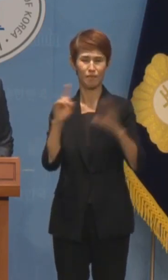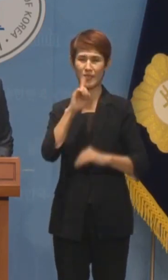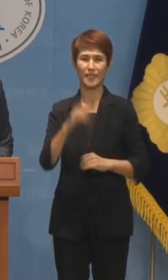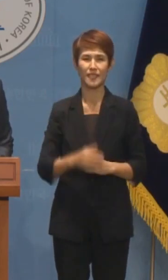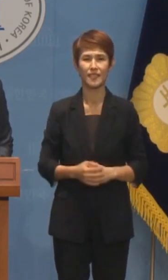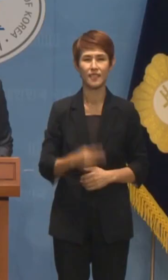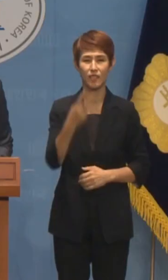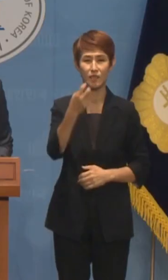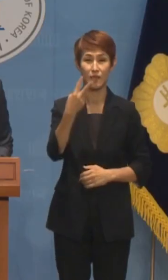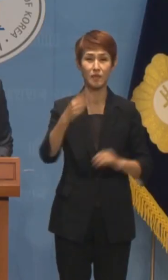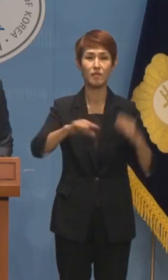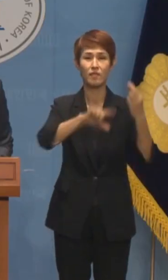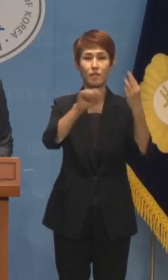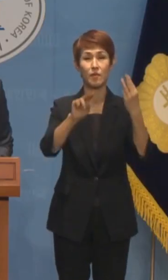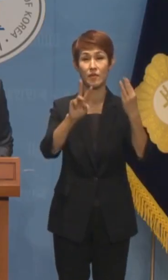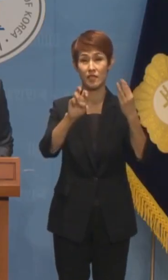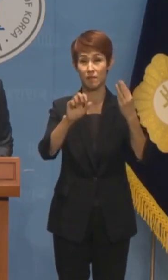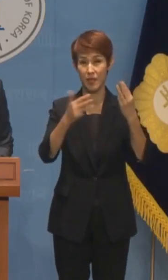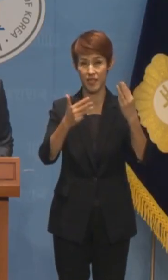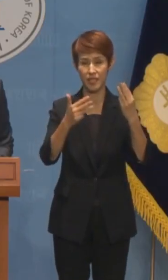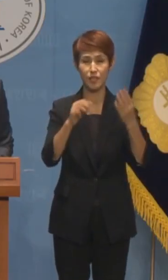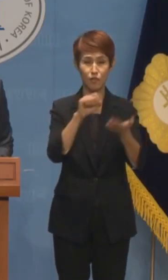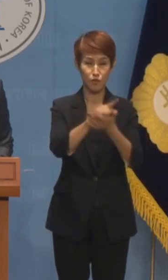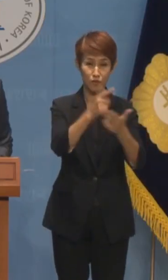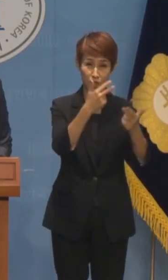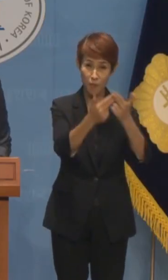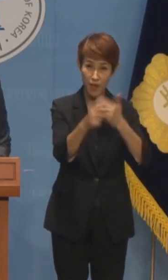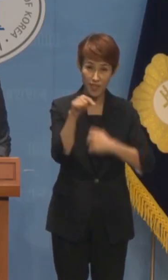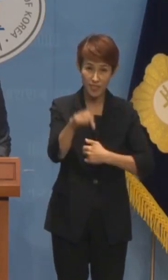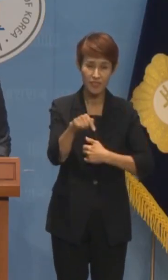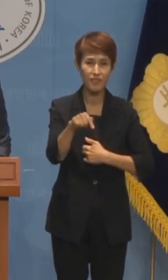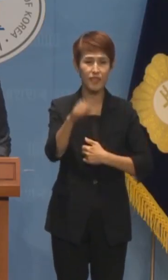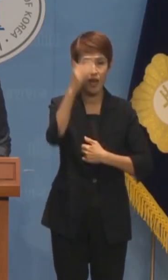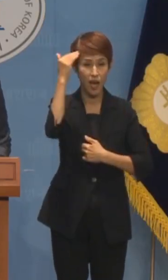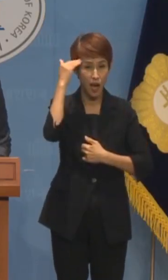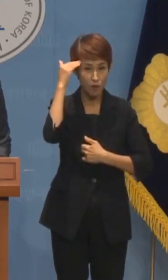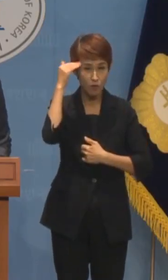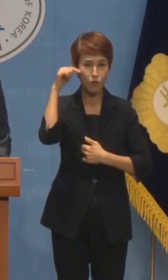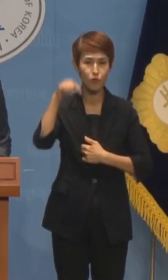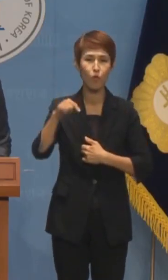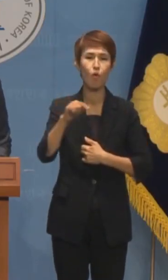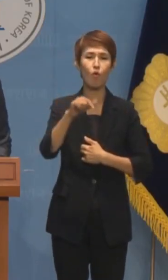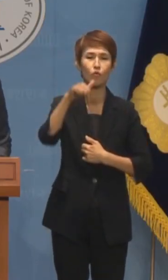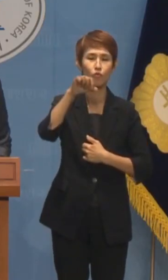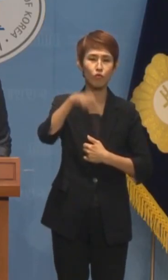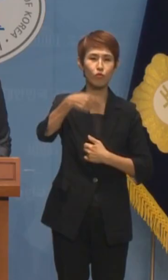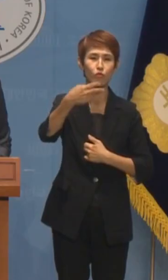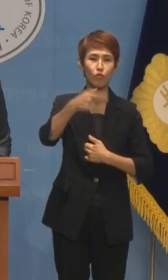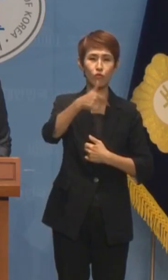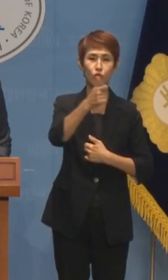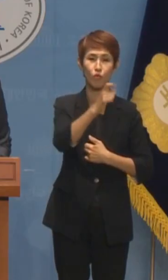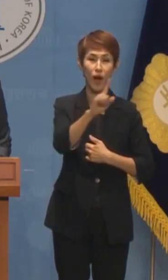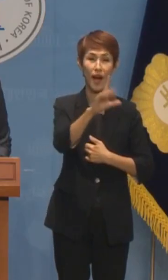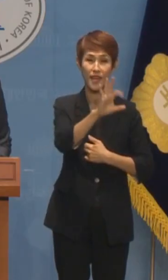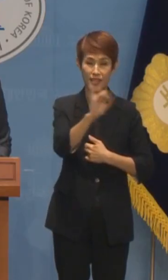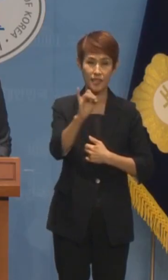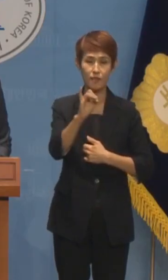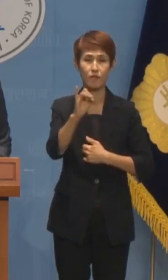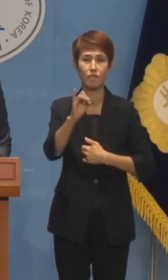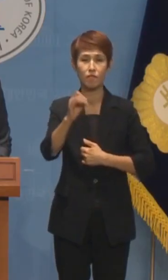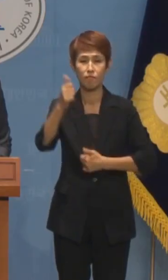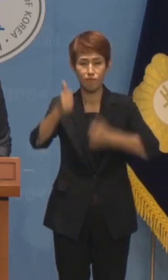2023년 3월 28일 대한축구협회는 당시 대한민국과 우루과이 평가전 킥오프